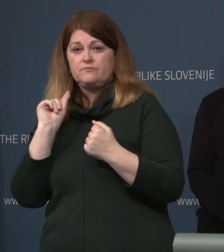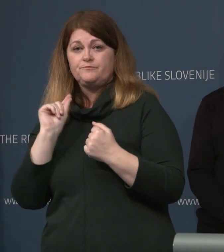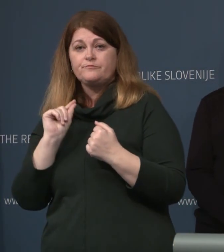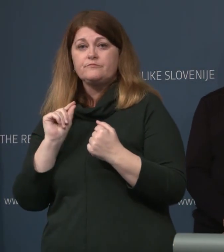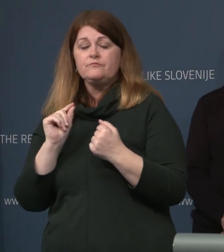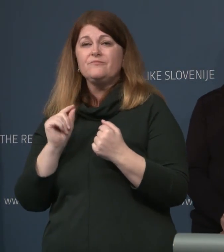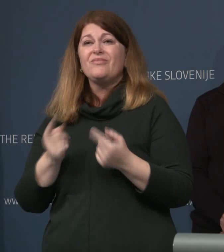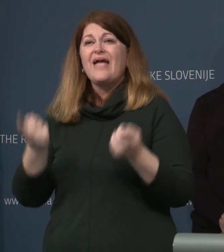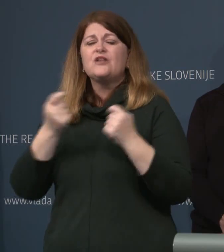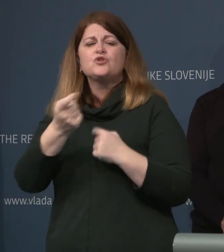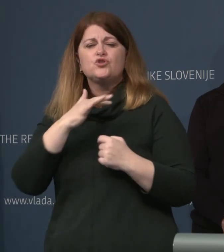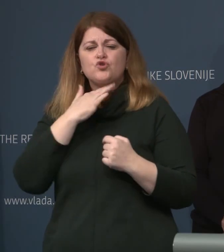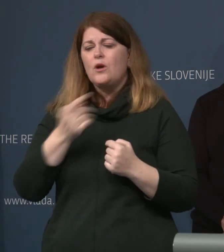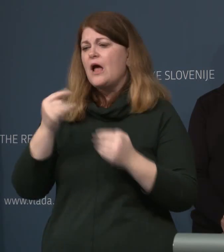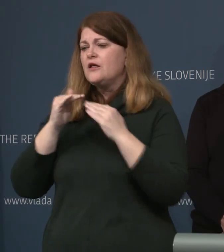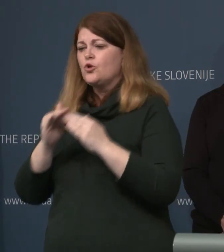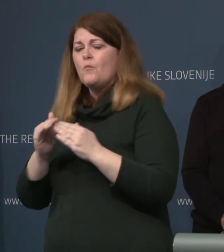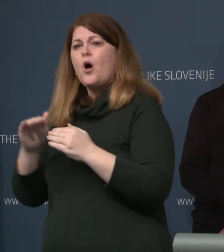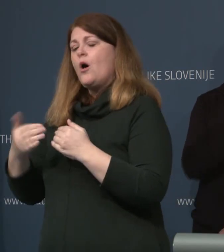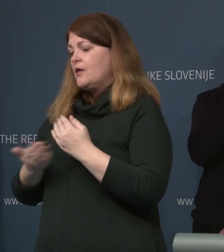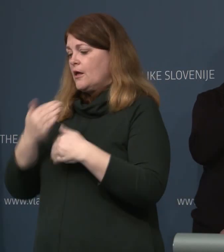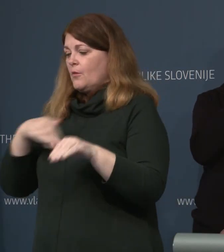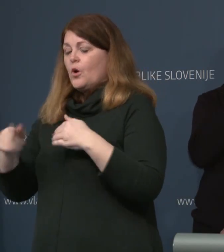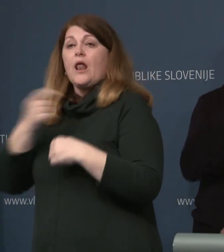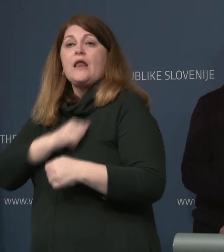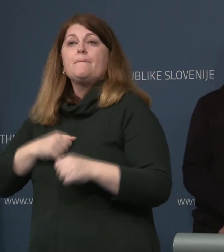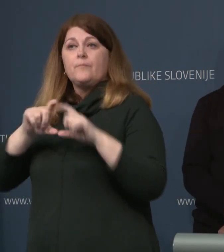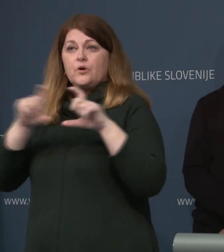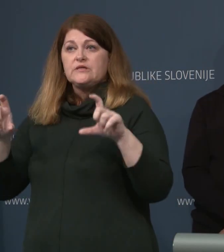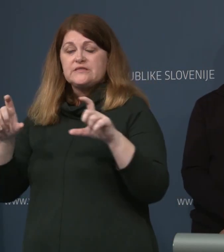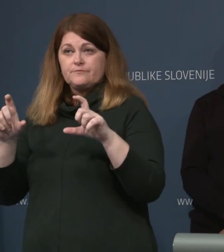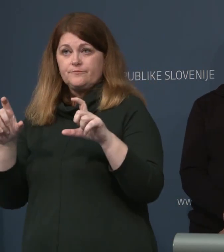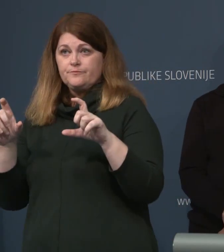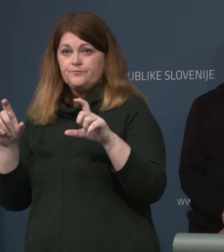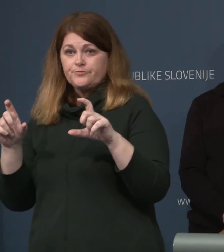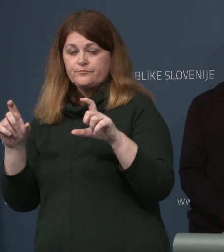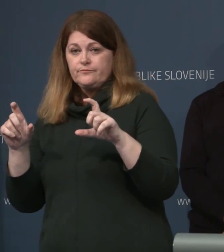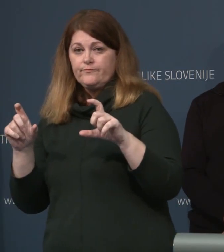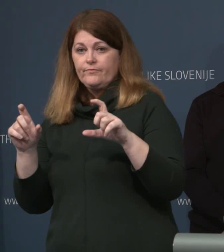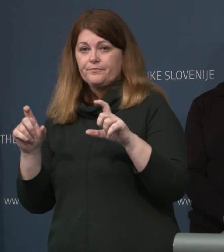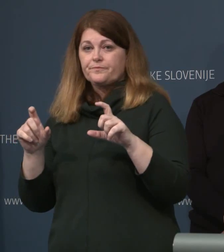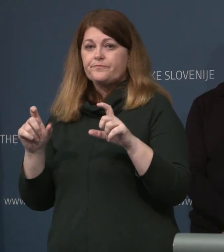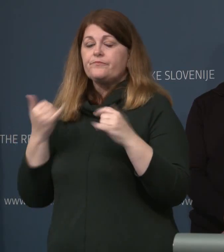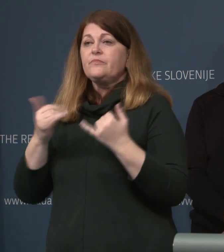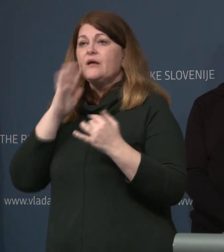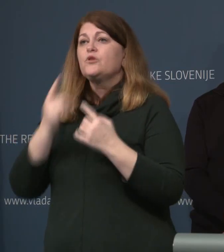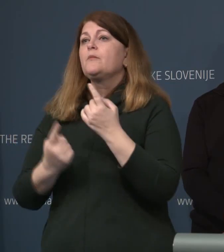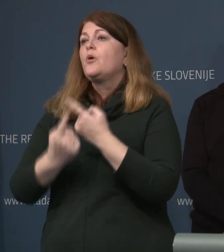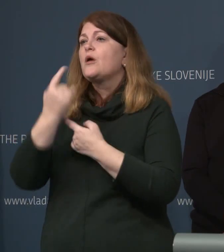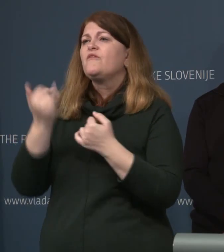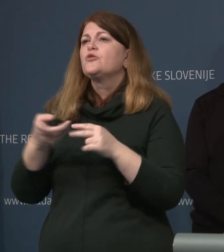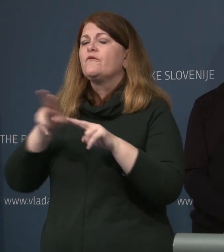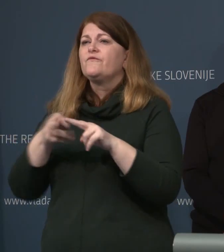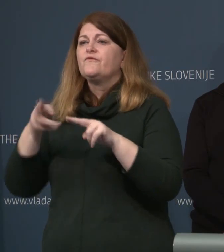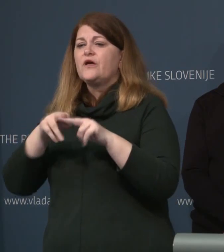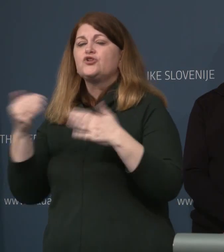vem, a so iz šole, a so iz doma upokojencev, ali so iz bolnice, oddelka bolnice. Ne. Zdaj se bodo pojavljale verjetno vedno